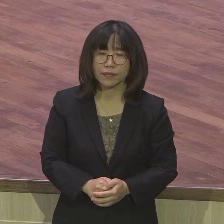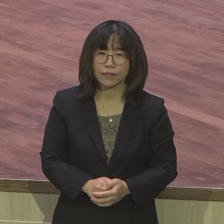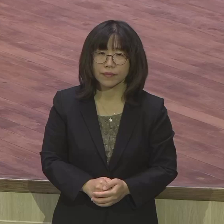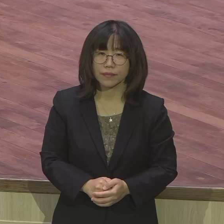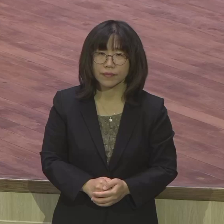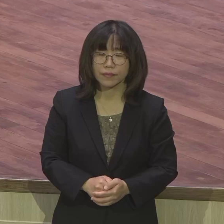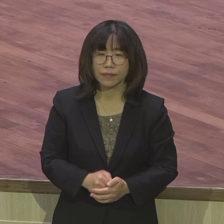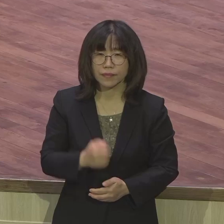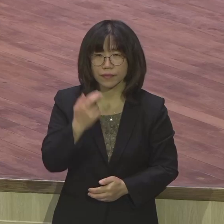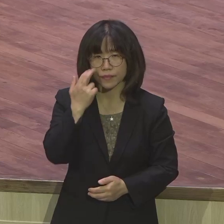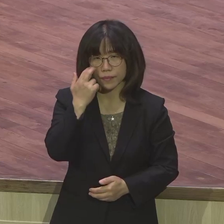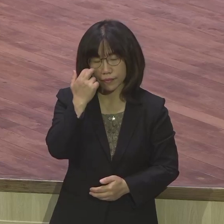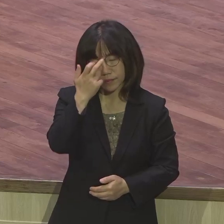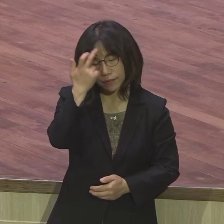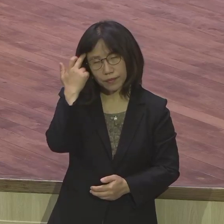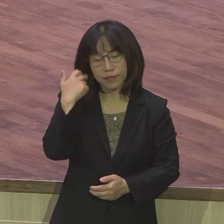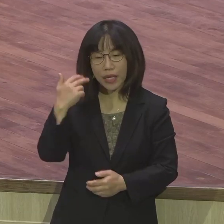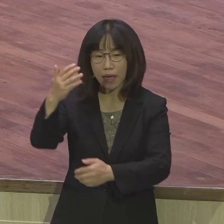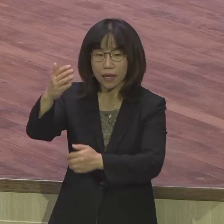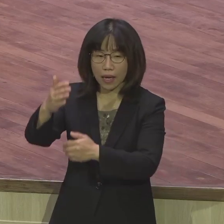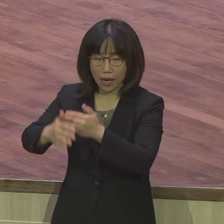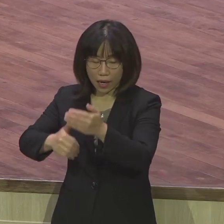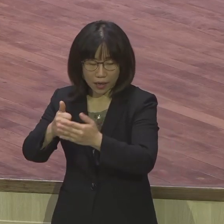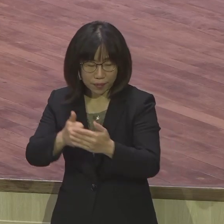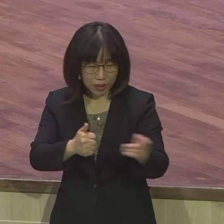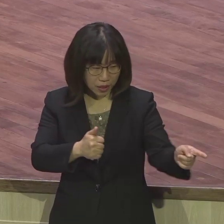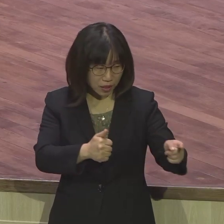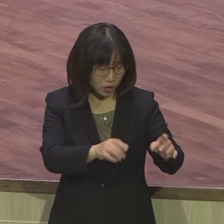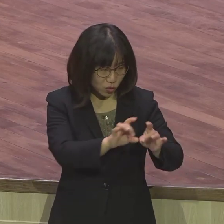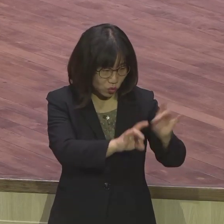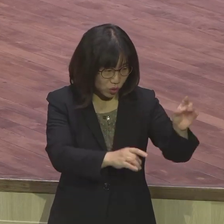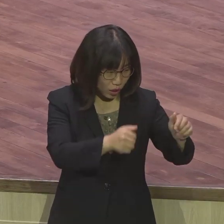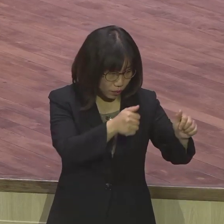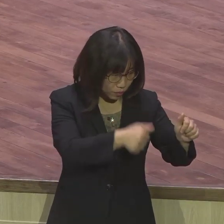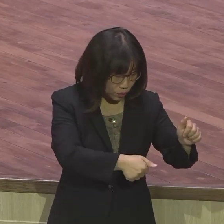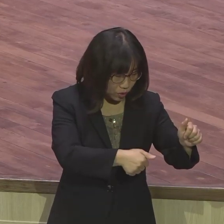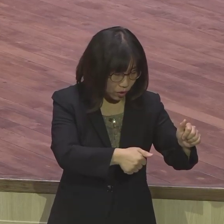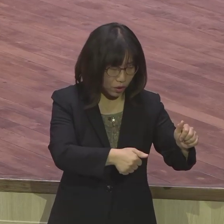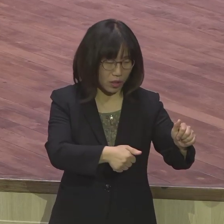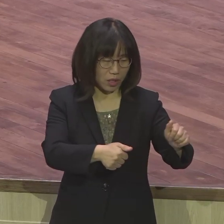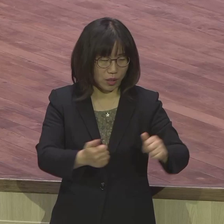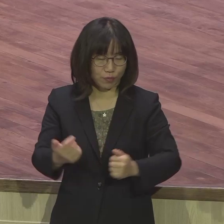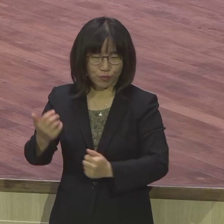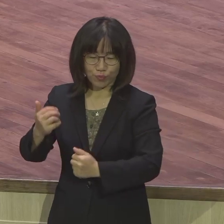그래가지고요 하나님이 분노한 것처럼 이들도 이 엘리야도 분노한 거거든요.